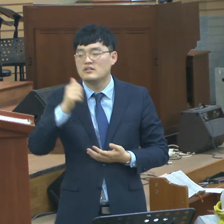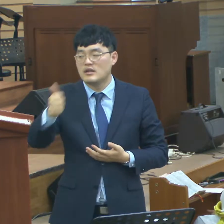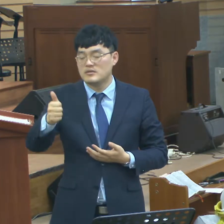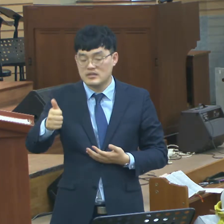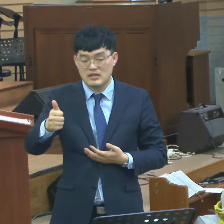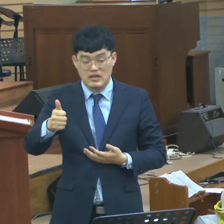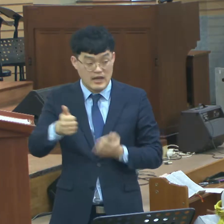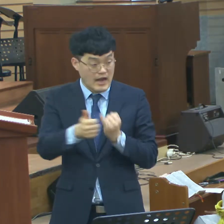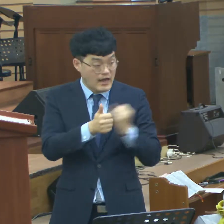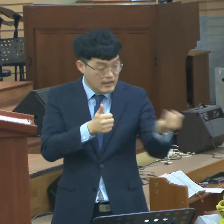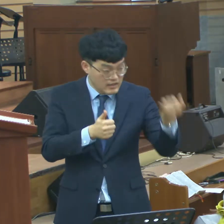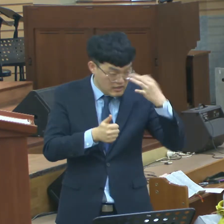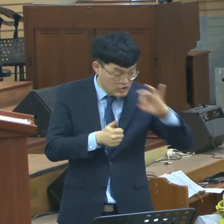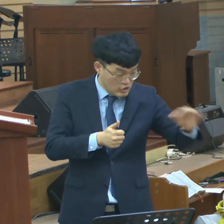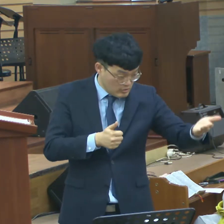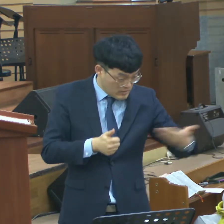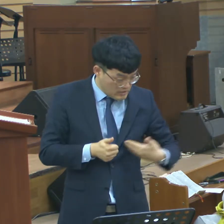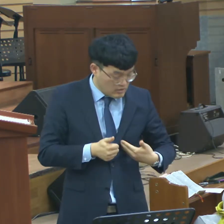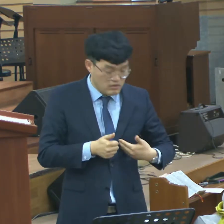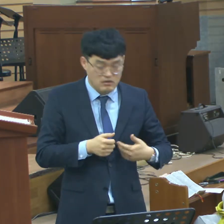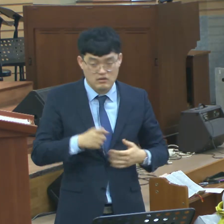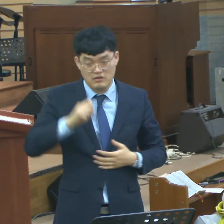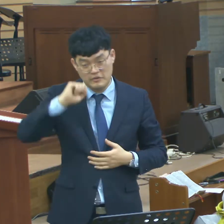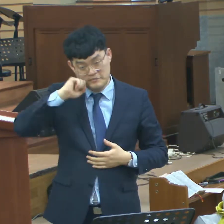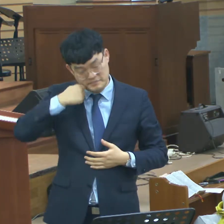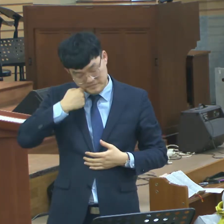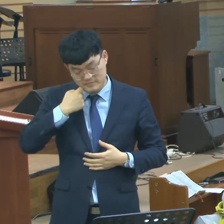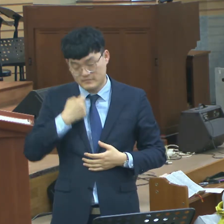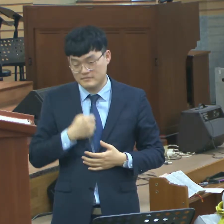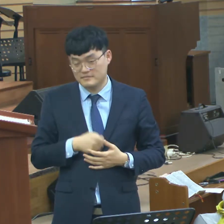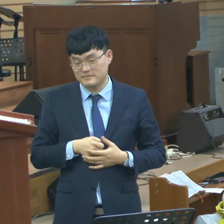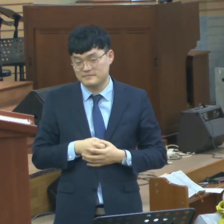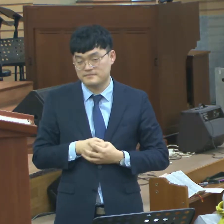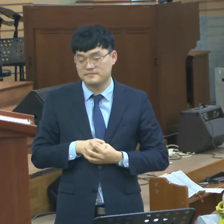사람에게 인정받는 거 어려워요, 쉬워요? 대답을 못하세요.